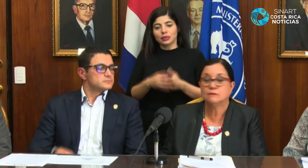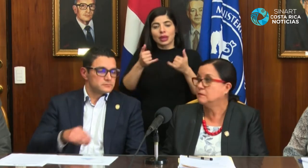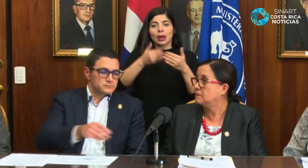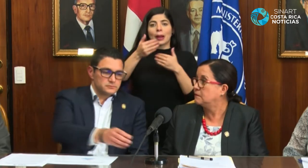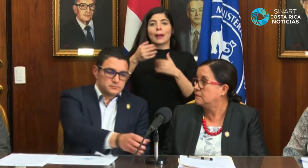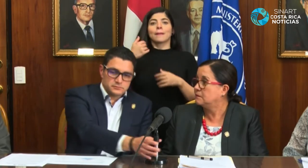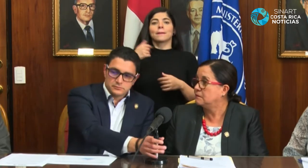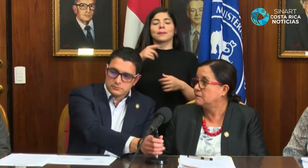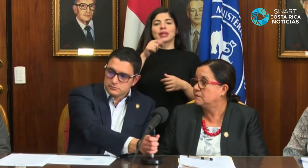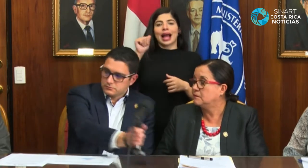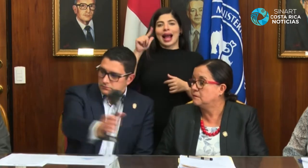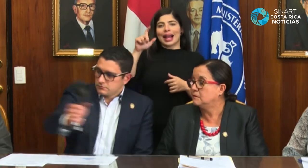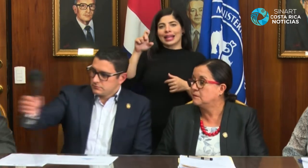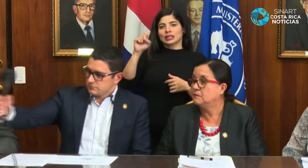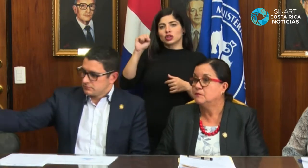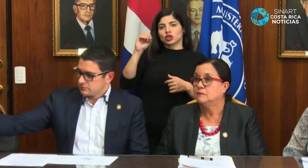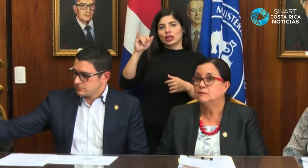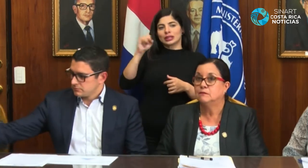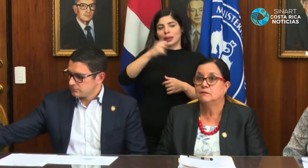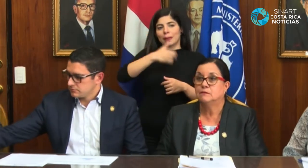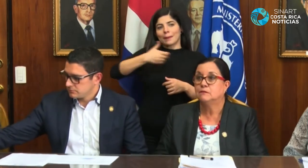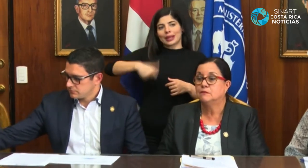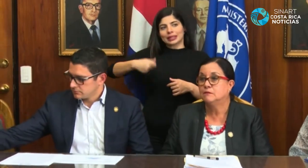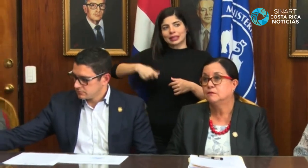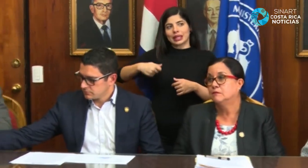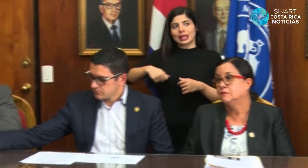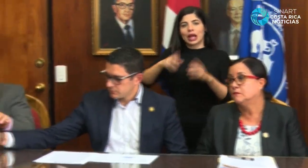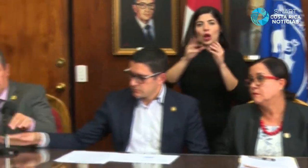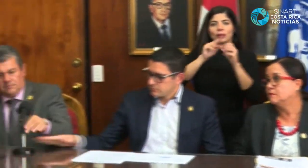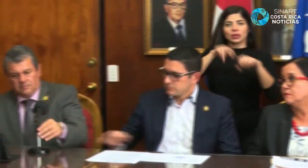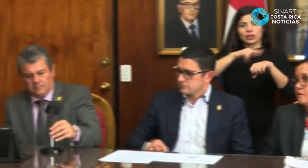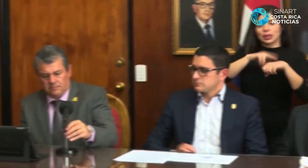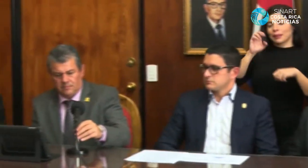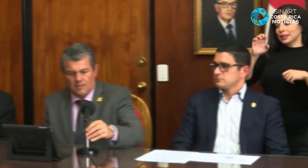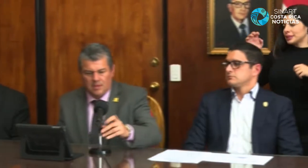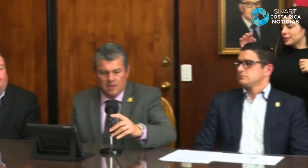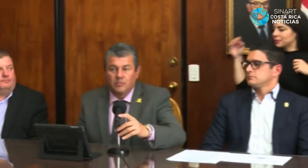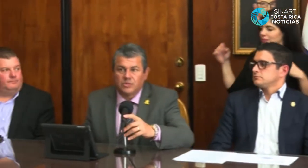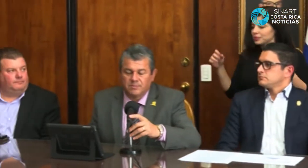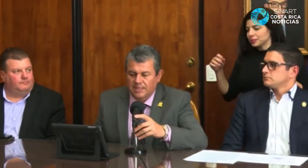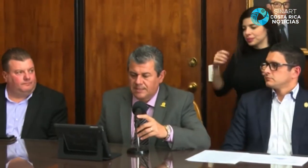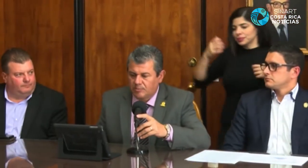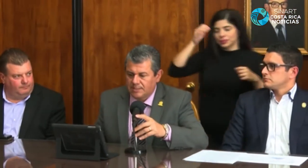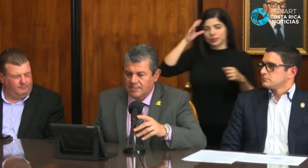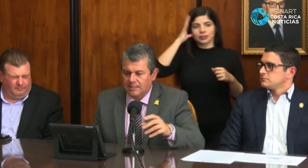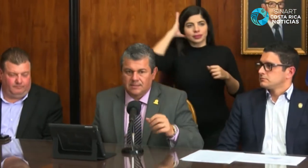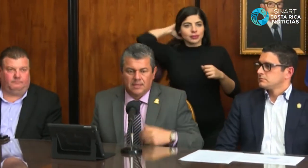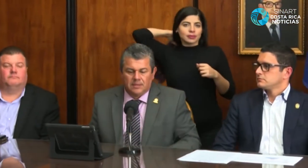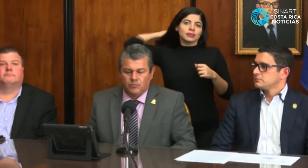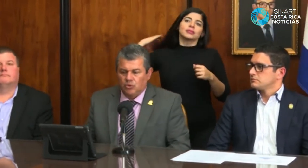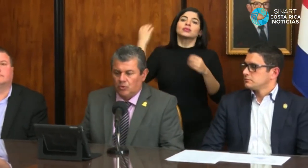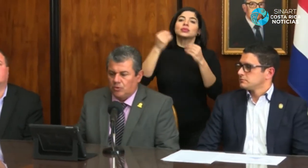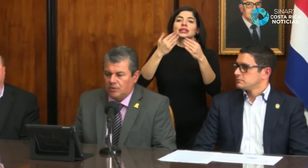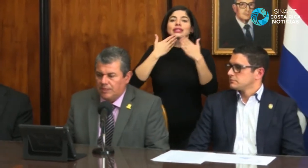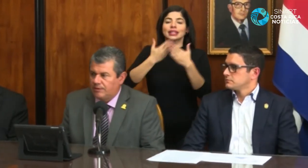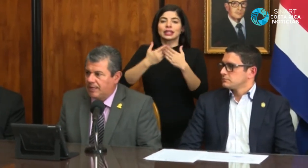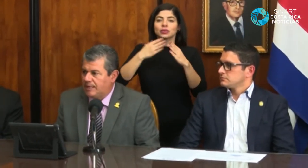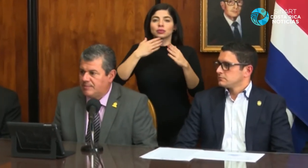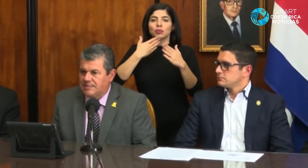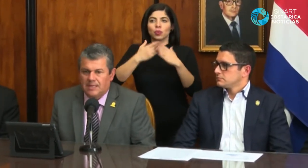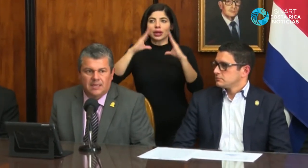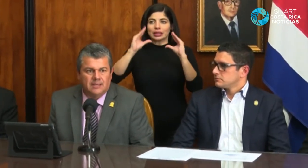Escuchamos el mensaje de don Alexander Solís, presidente ejecutivo de la Comisión Nacional de Emergencias. Muchísimas gracias, buenas tardes. Yo